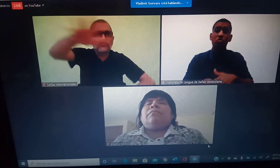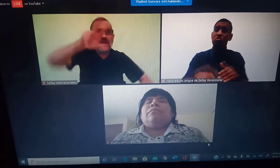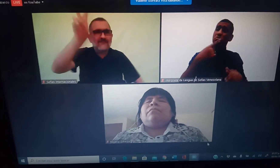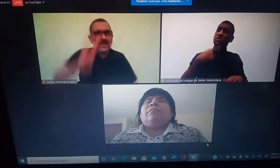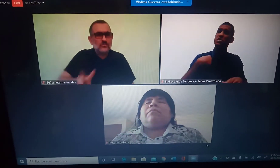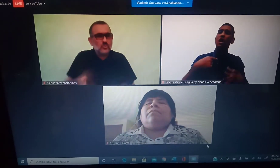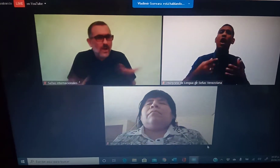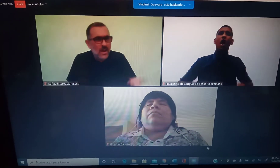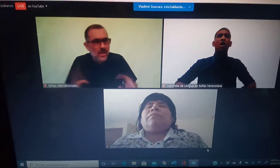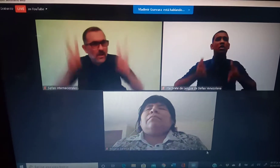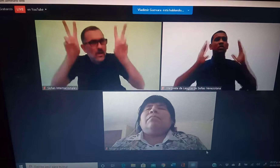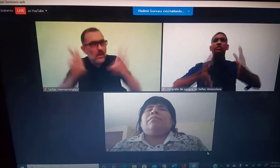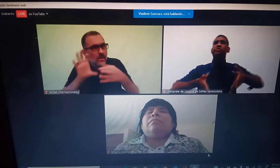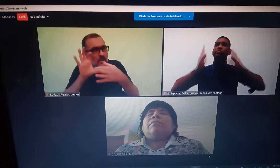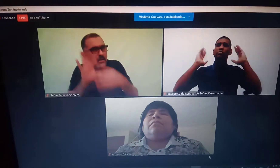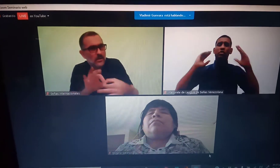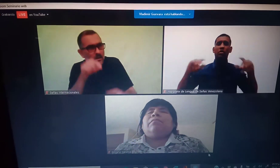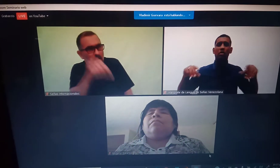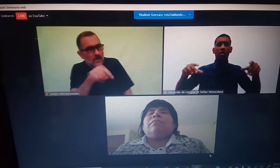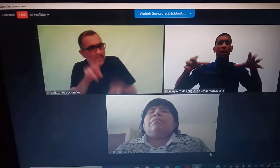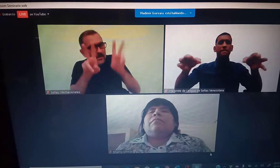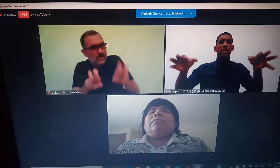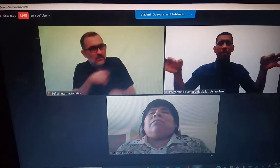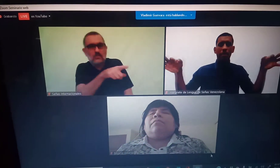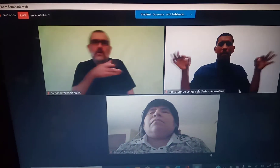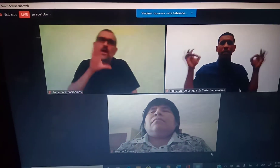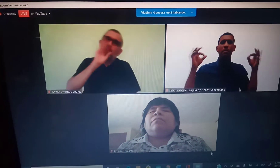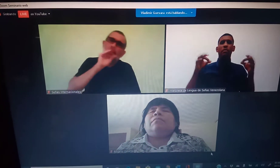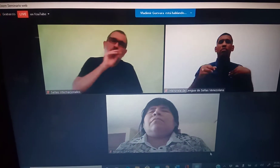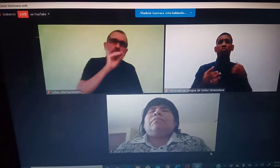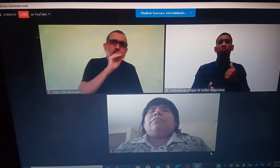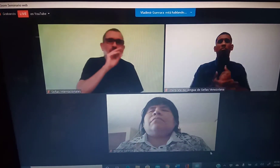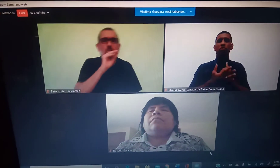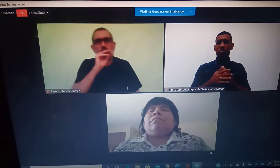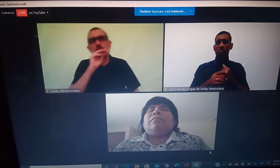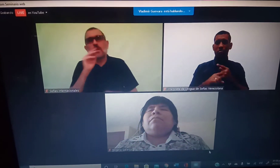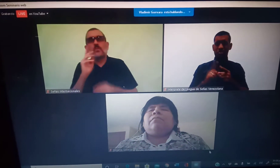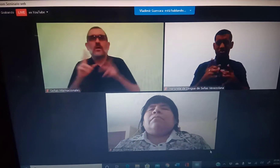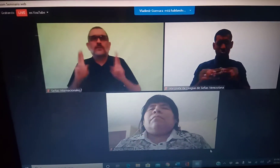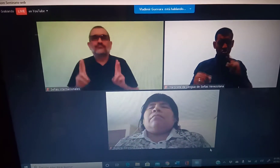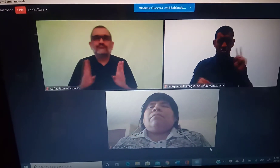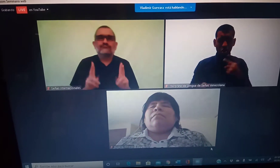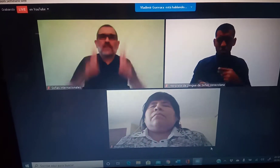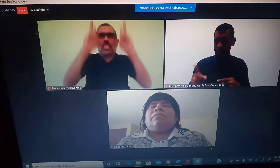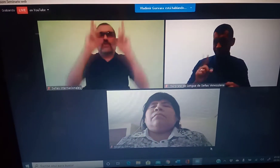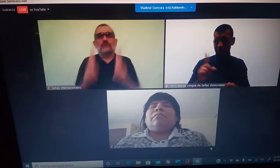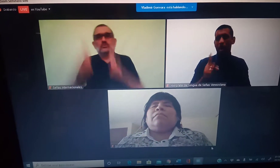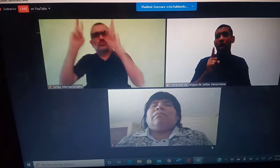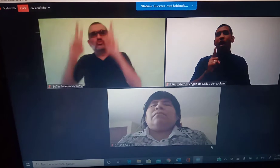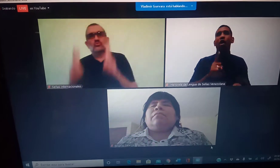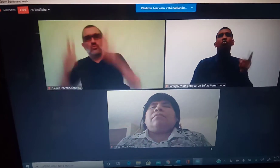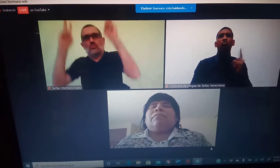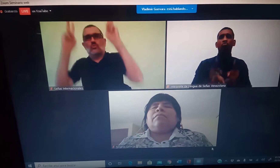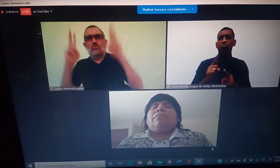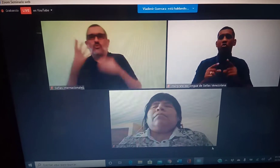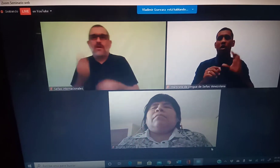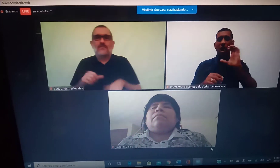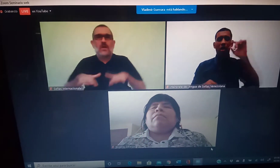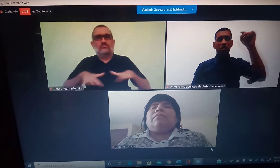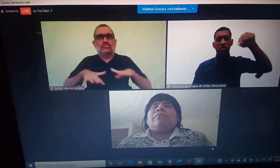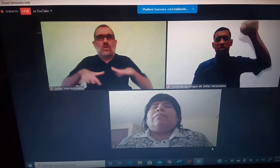cuestiones sonoras, pero eso realmente no es así. Eso es algunos que otros edificios en Caracas, pero en el resto del país no lo hay. Entonces,